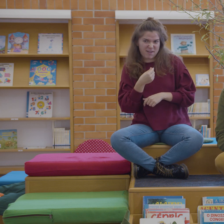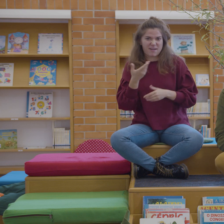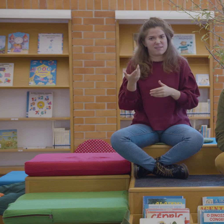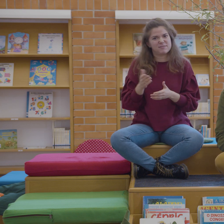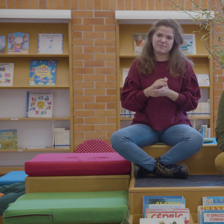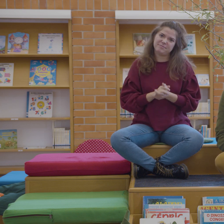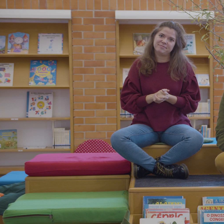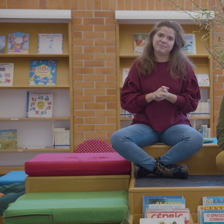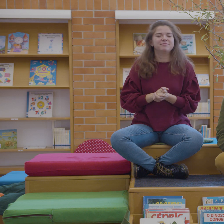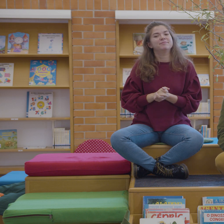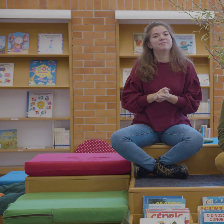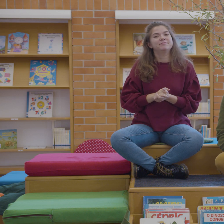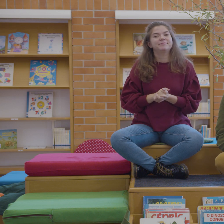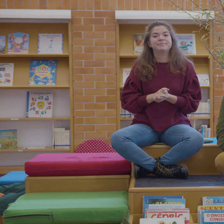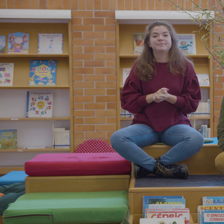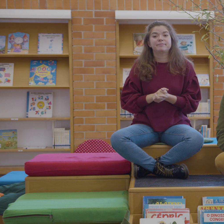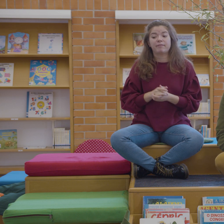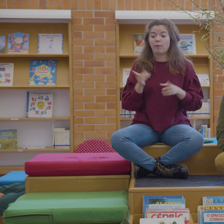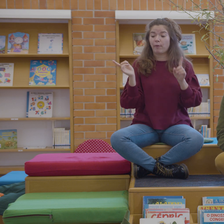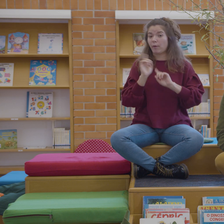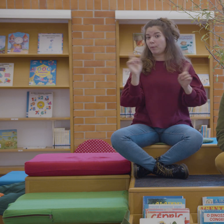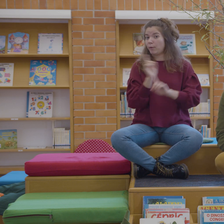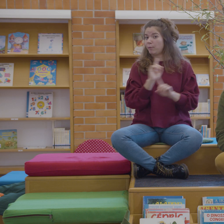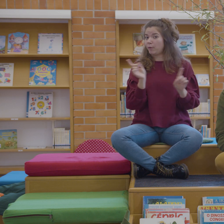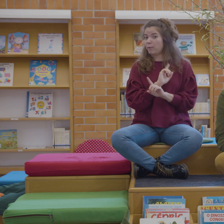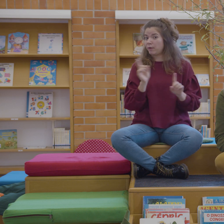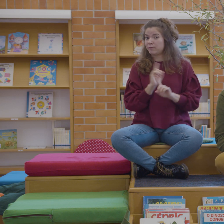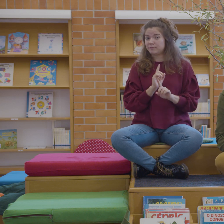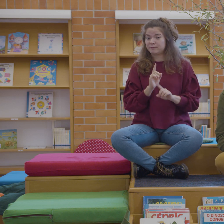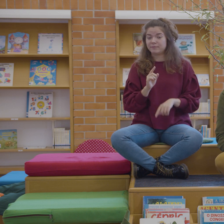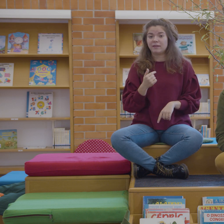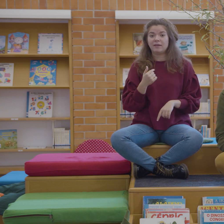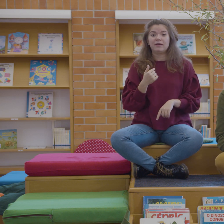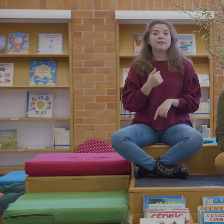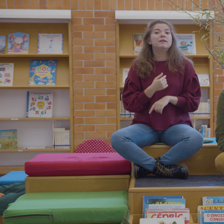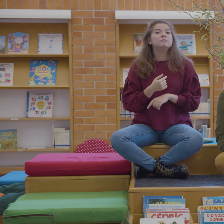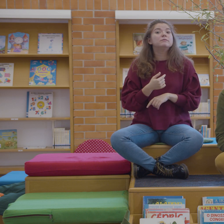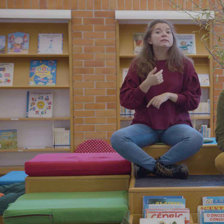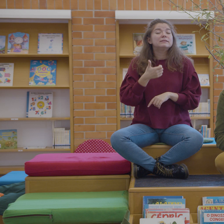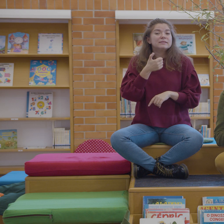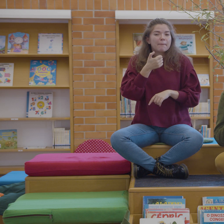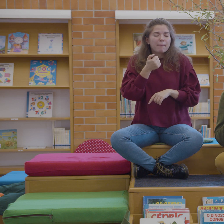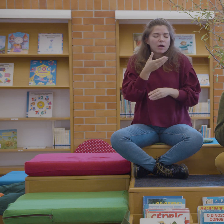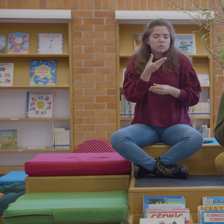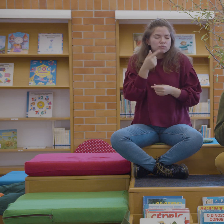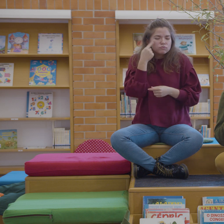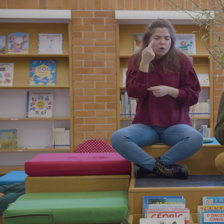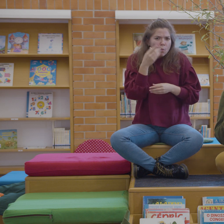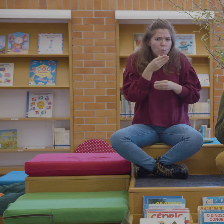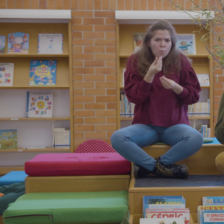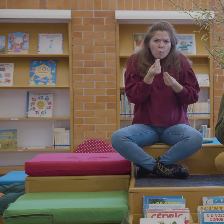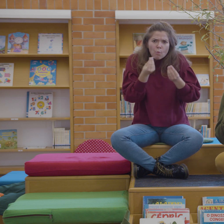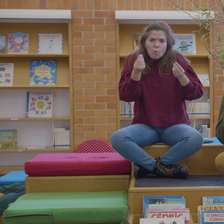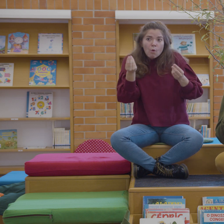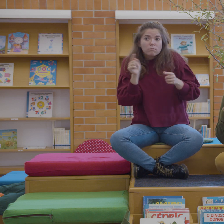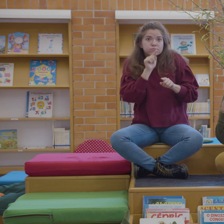sapatos velhos. Não, não. São é sapatos muito viajados,